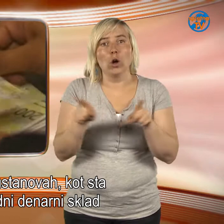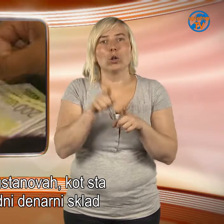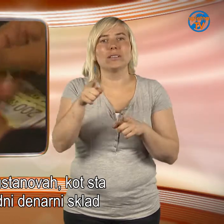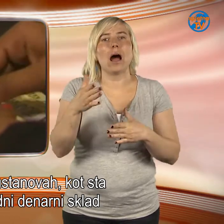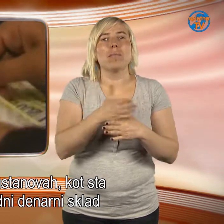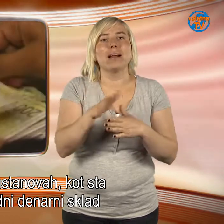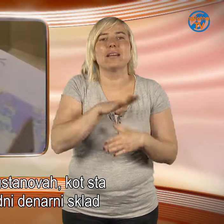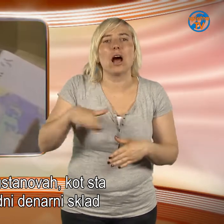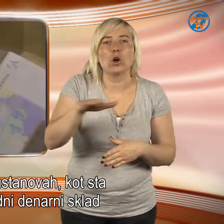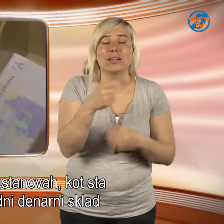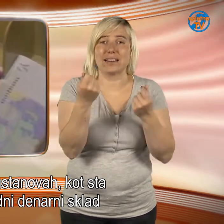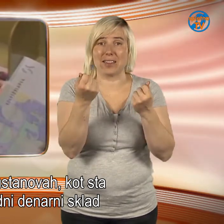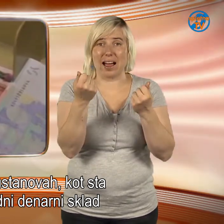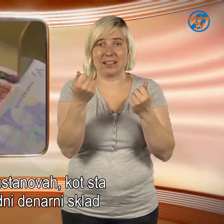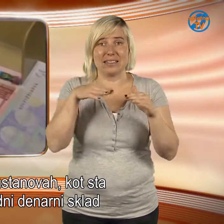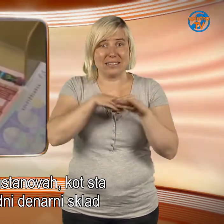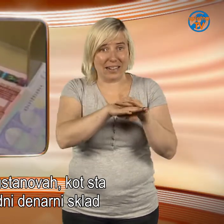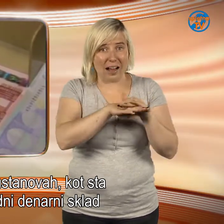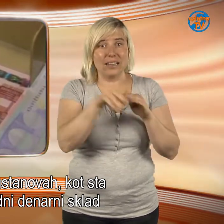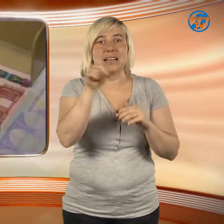denarni sklad in Evropska investicijska banka.